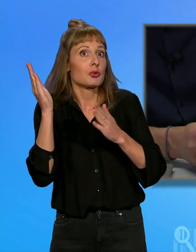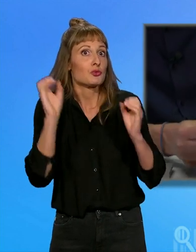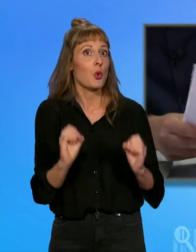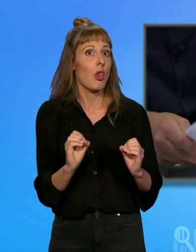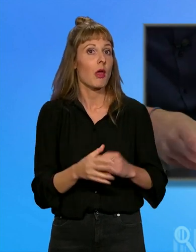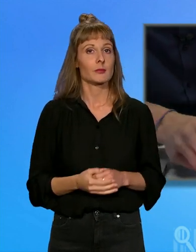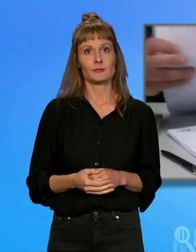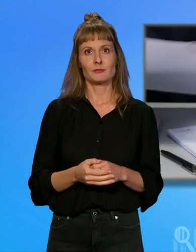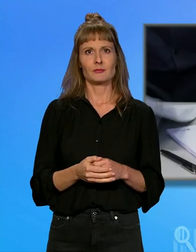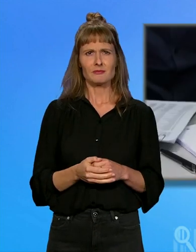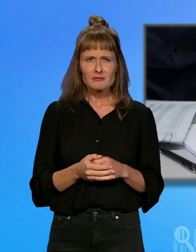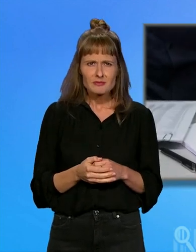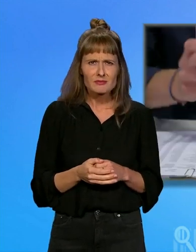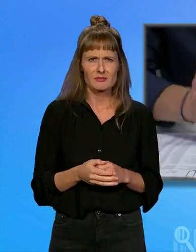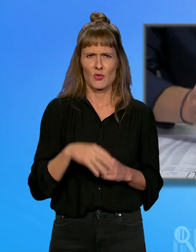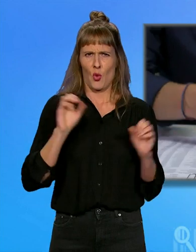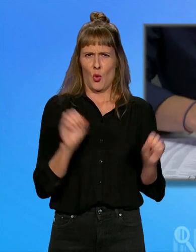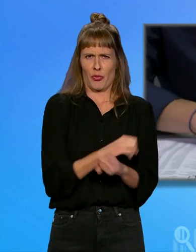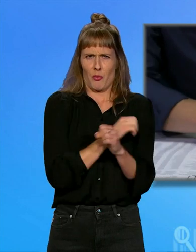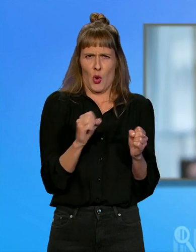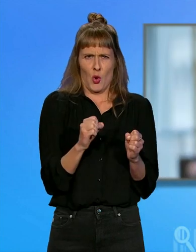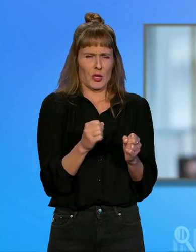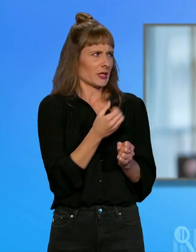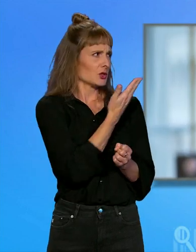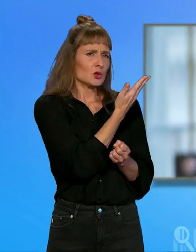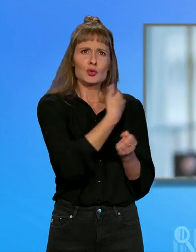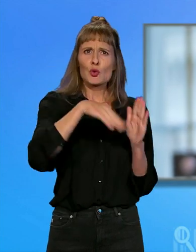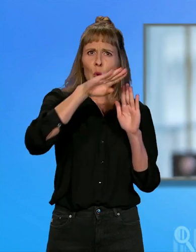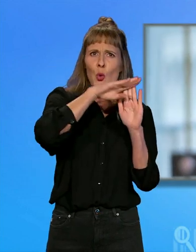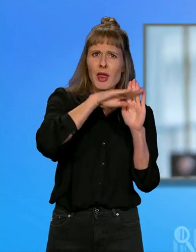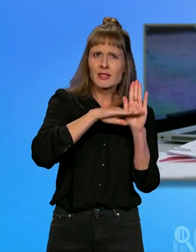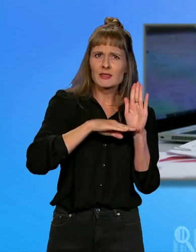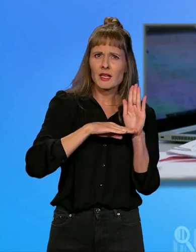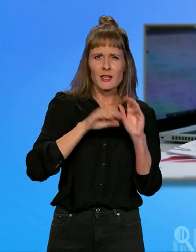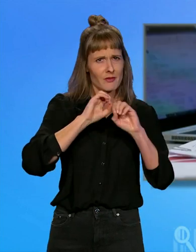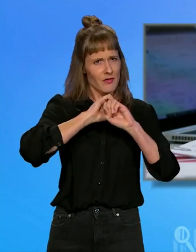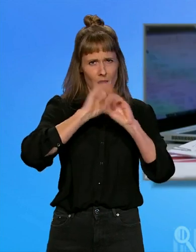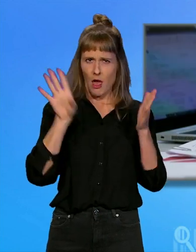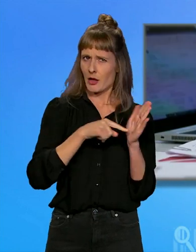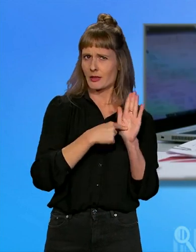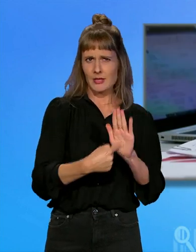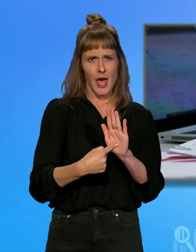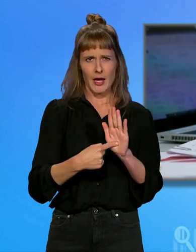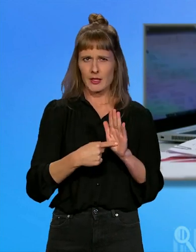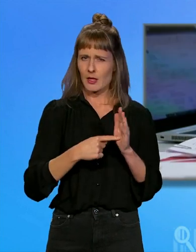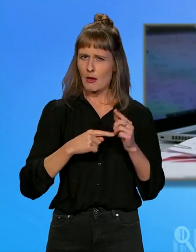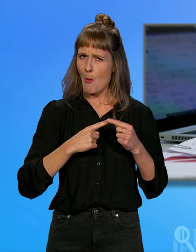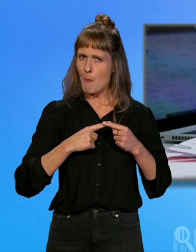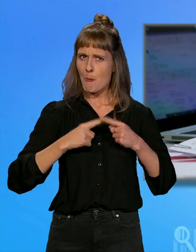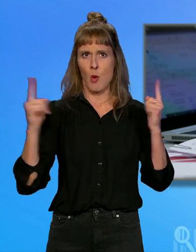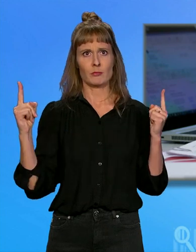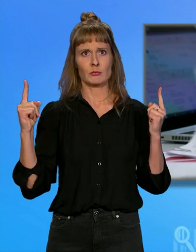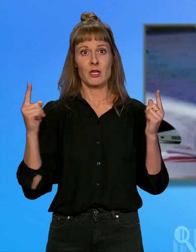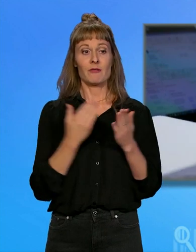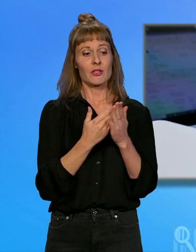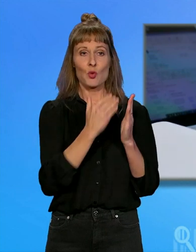Keine Verstöße bekannt? Diese Listen des DPD-Fahrers belegen das Gegenteil. Darauf sind Touren, die DPD auf die Scanner